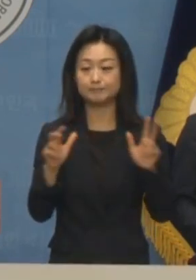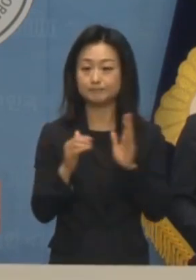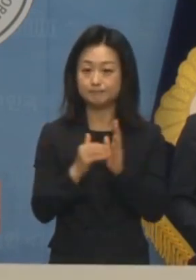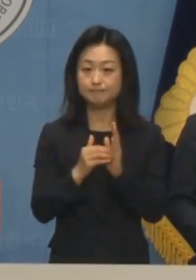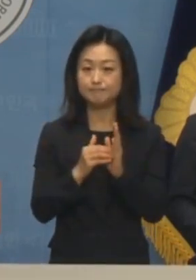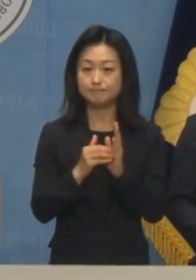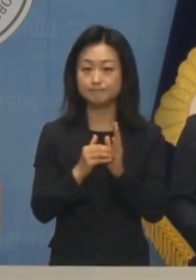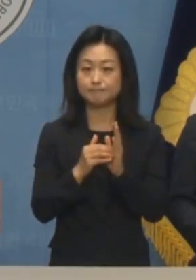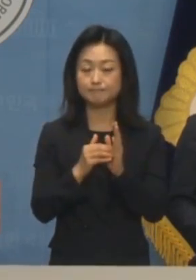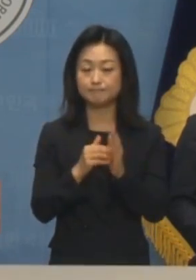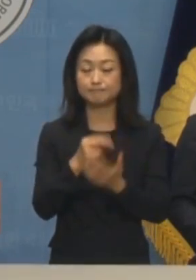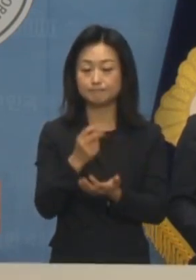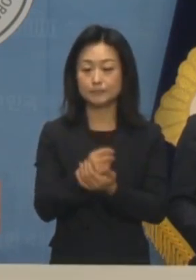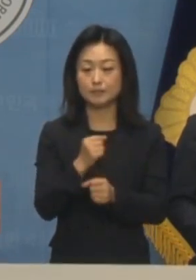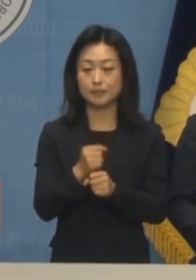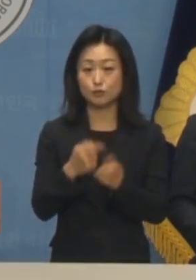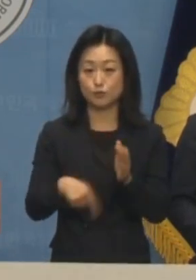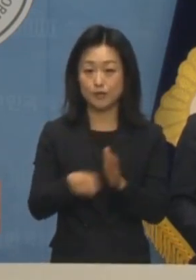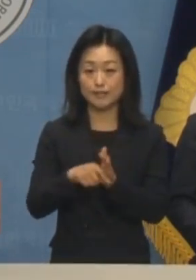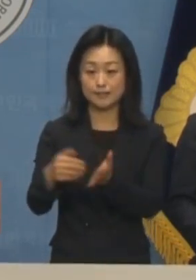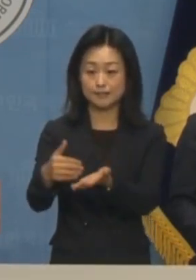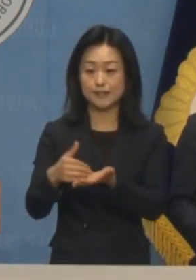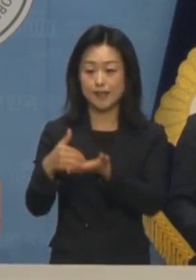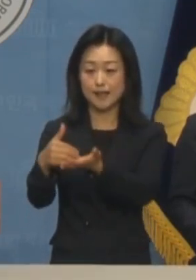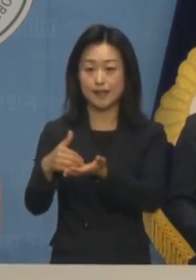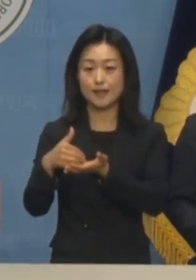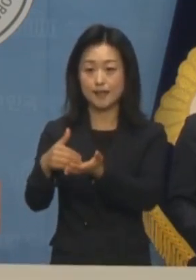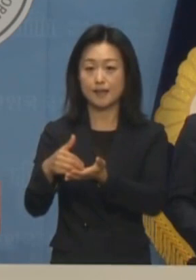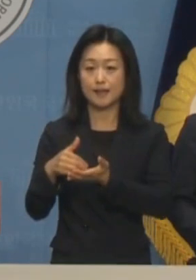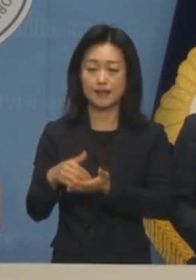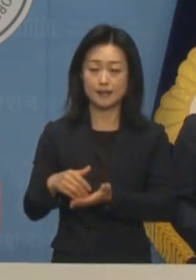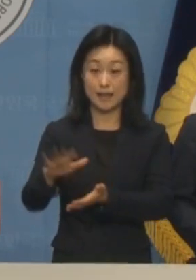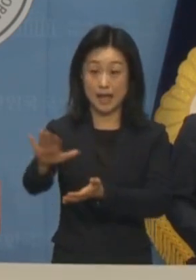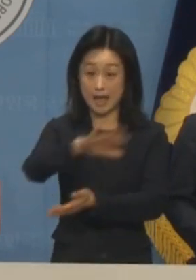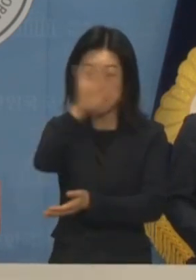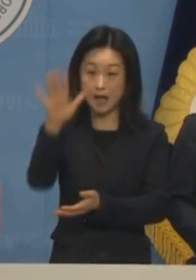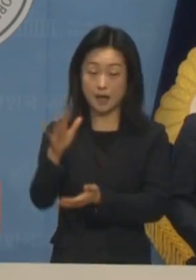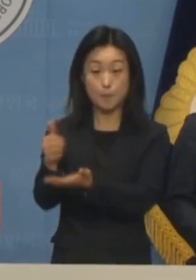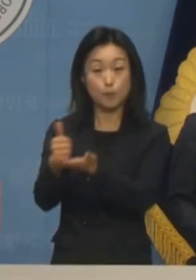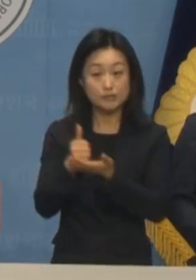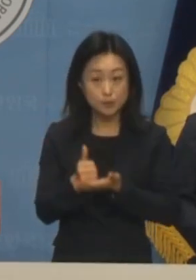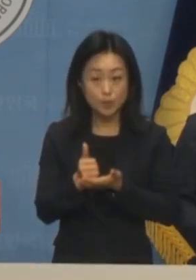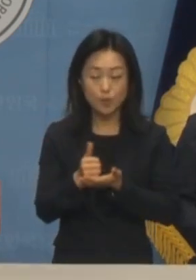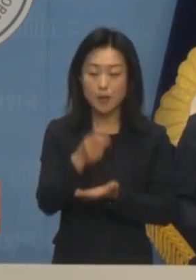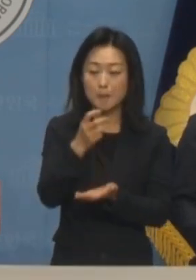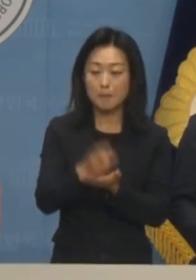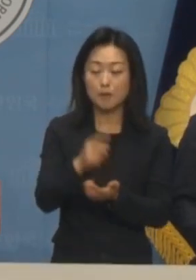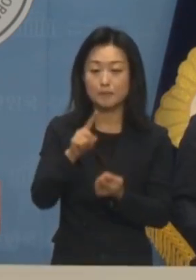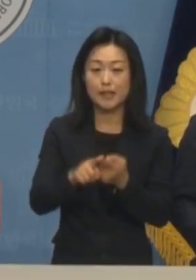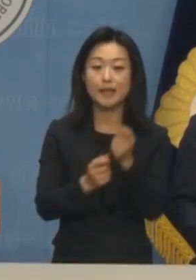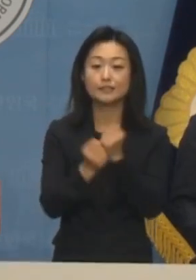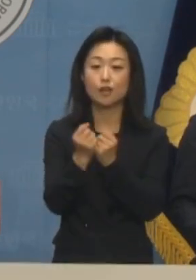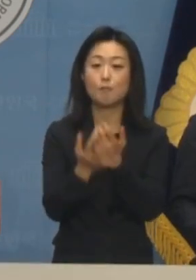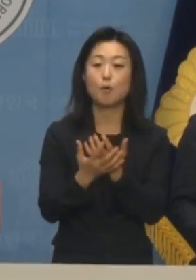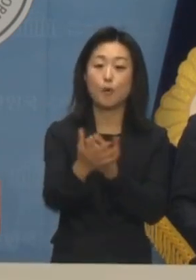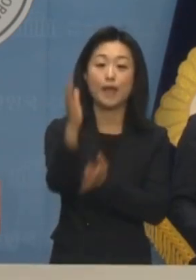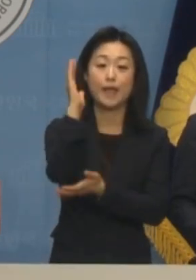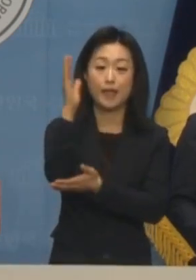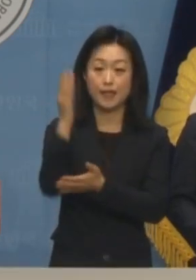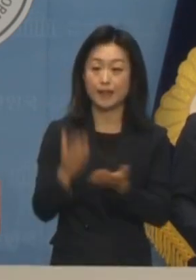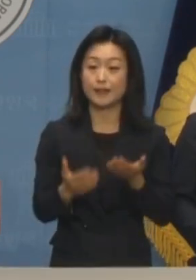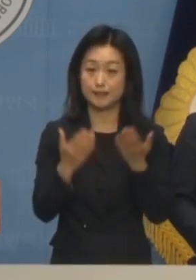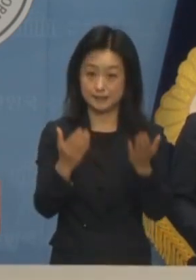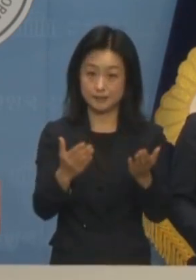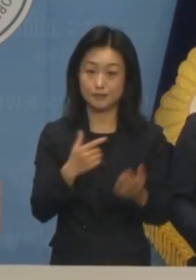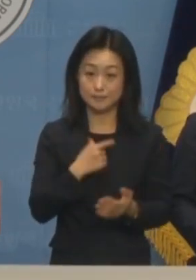그동안 저희 법안을 만드는 데 의견을 주신 분들을 모시고 법안 설명회를 가지려고 합니다.